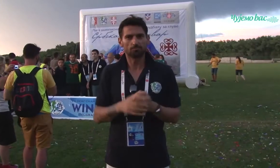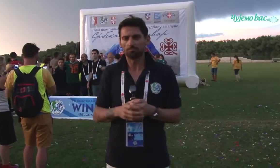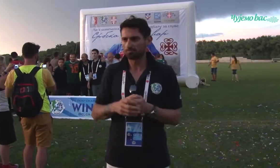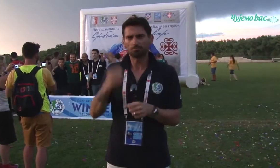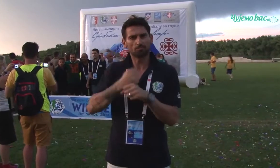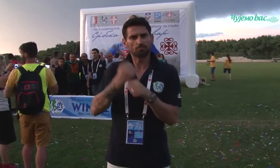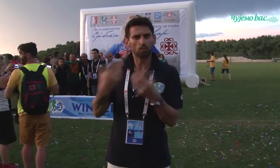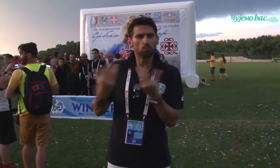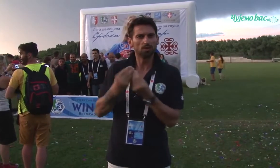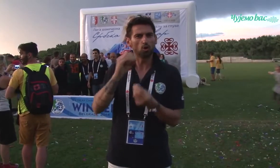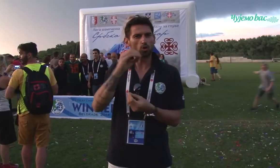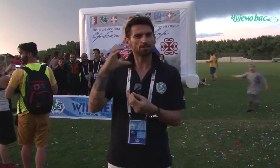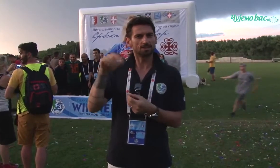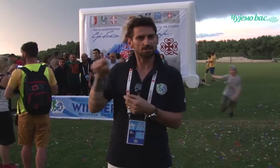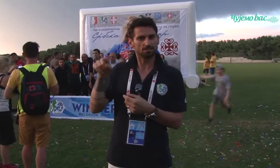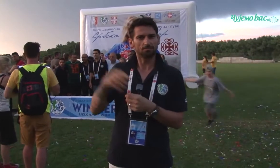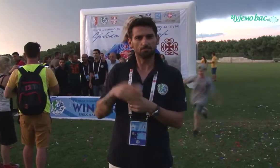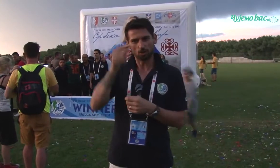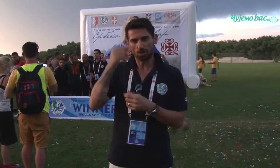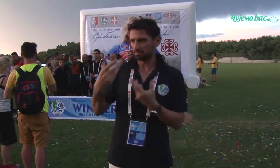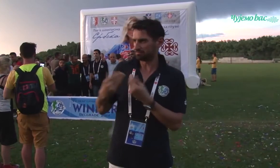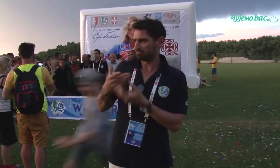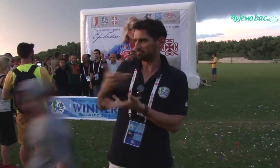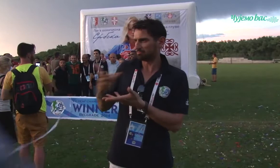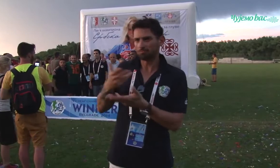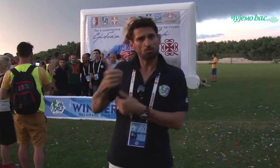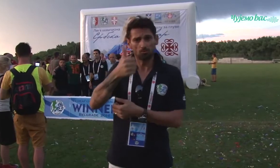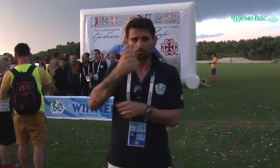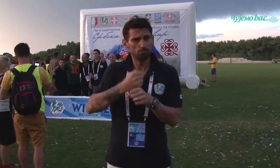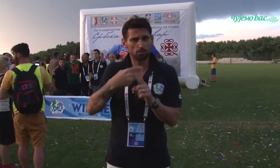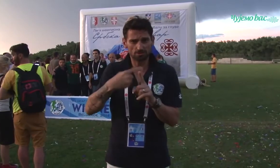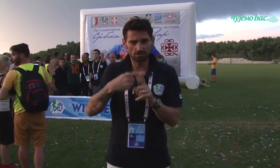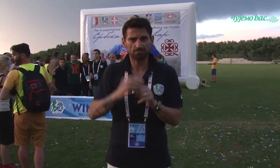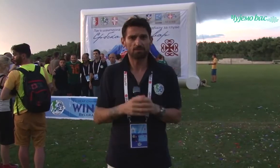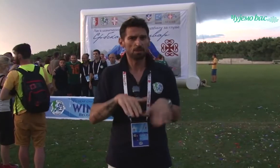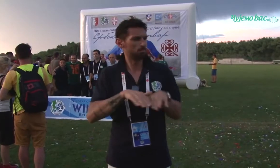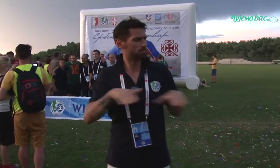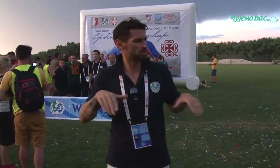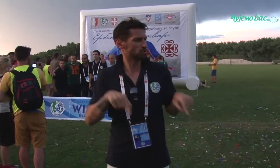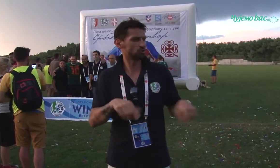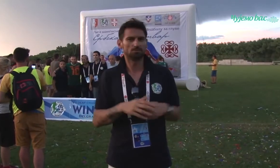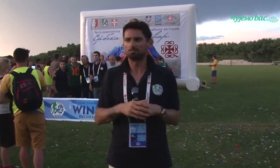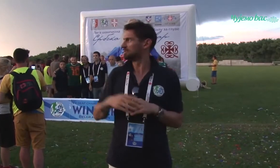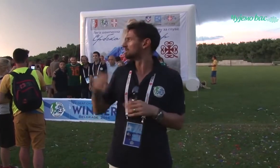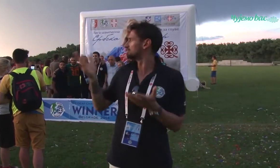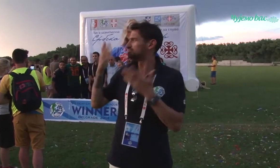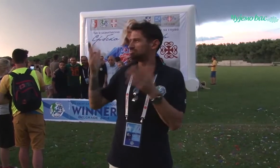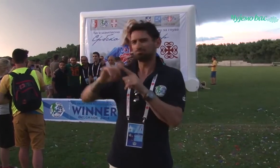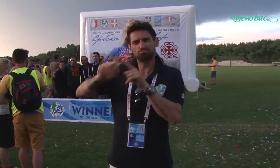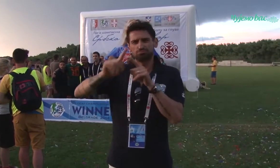Onda sam došao ovdje opet u junu, radio sam sa organizacijom tima iz Beograda. Odlična je bila saradnja, došli smo da proverimo